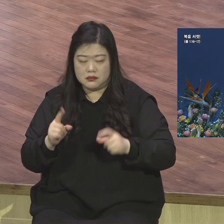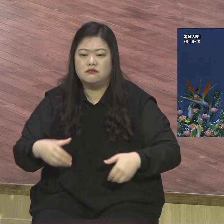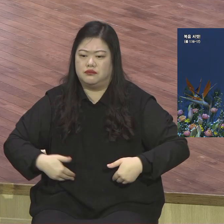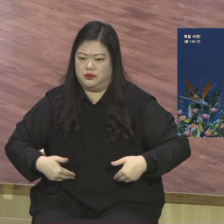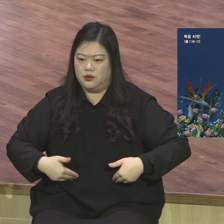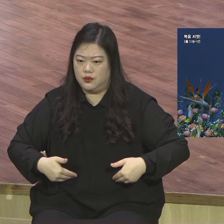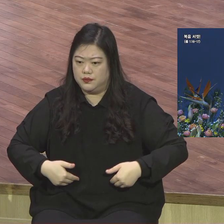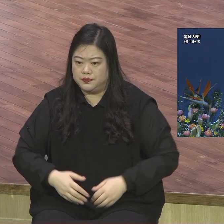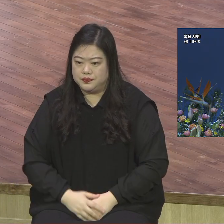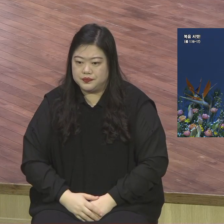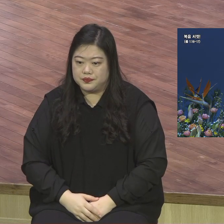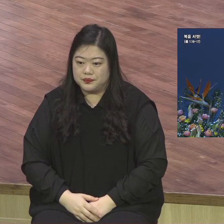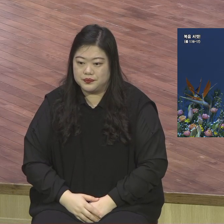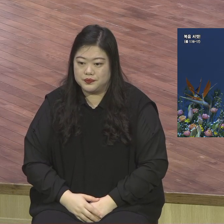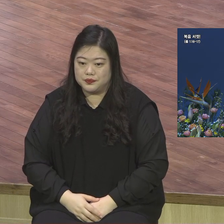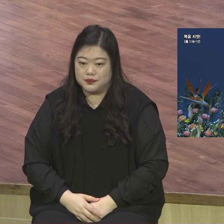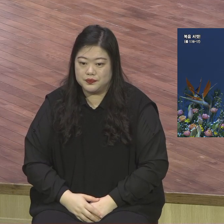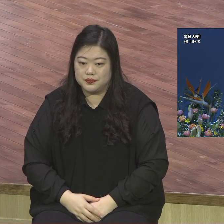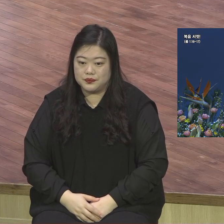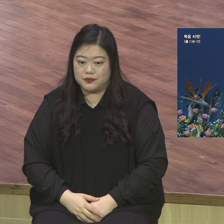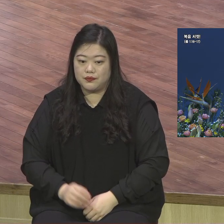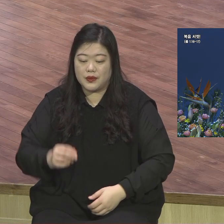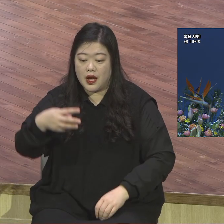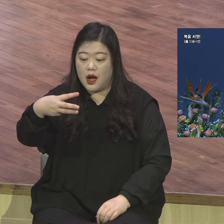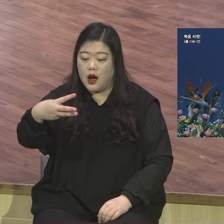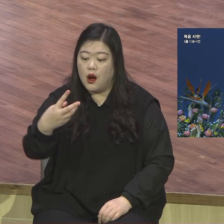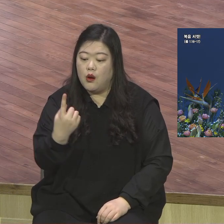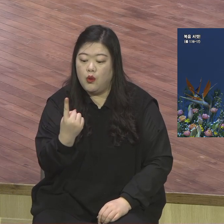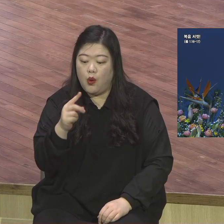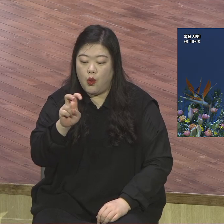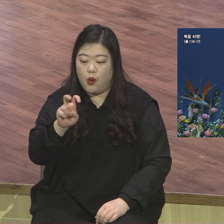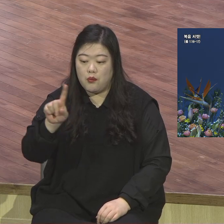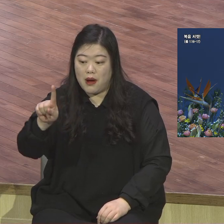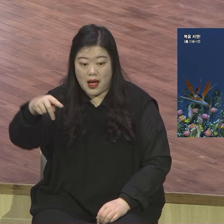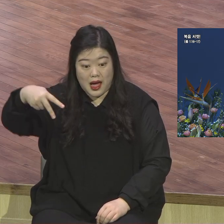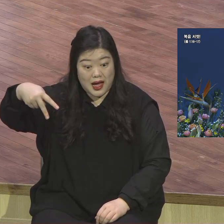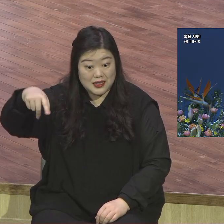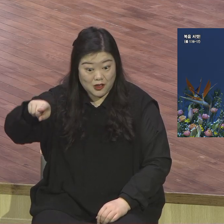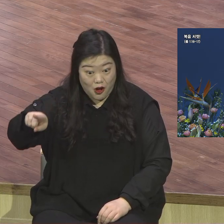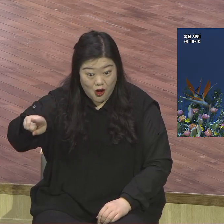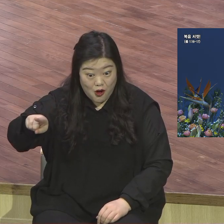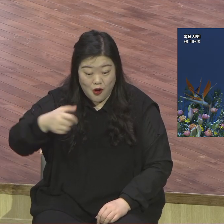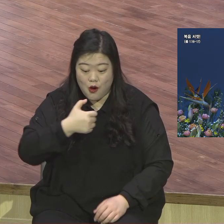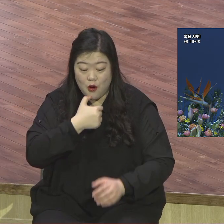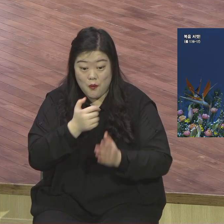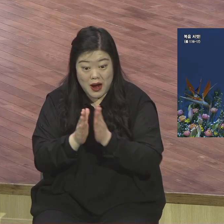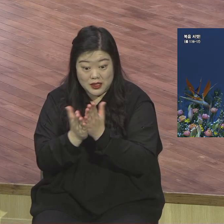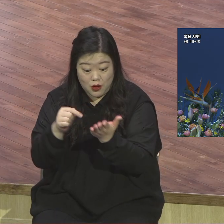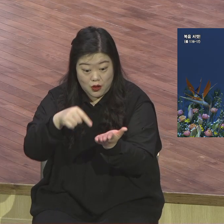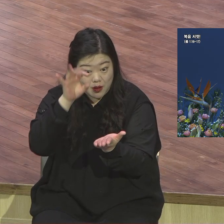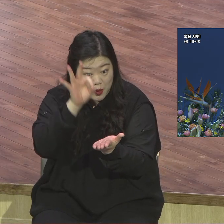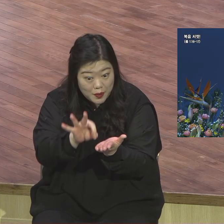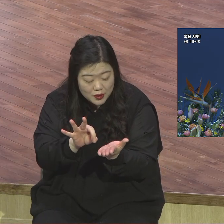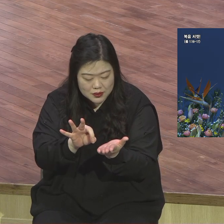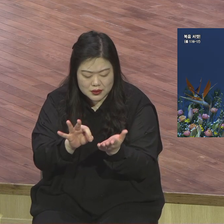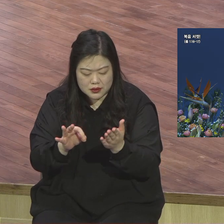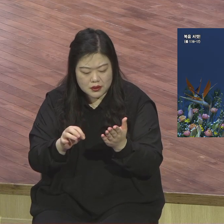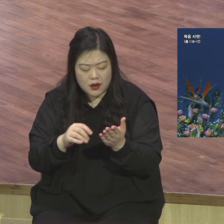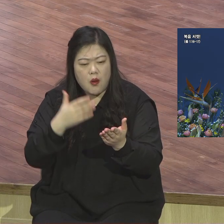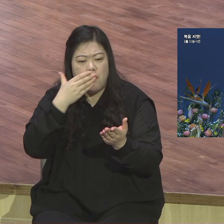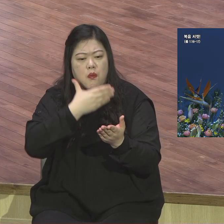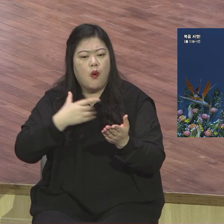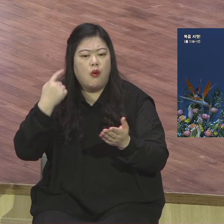로마서 하면 떠오르는 첫 번 생각이 복음이다 라는 뜻이에요. 로마서는 복음이다.